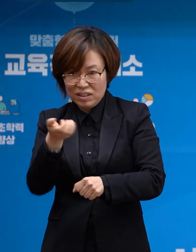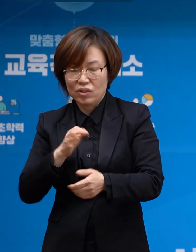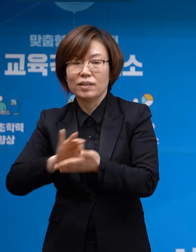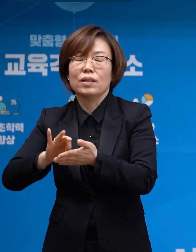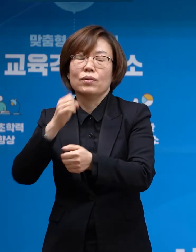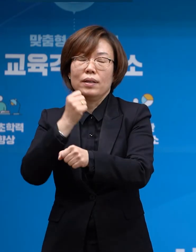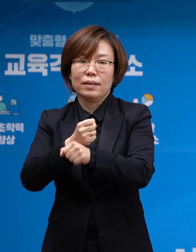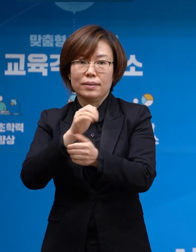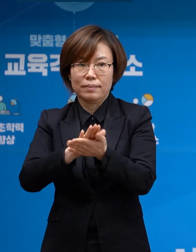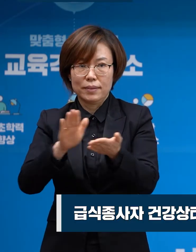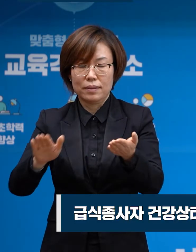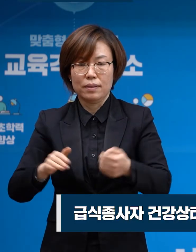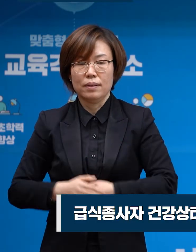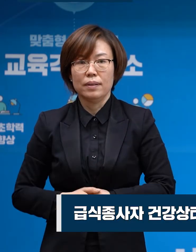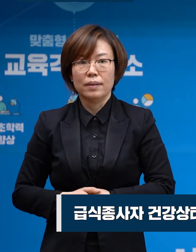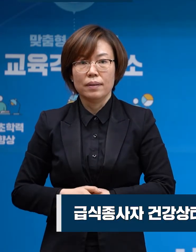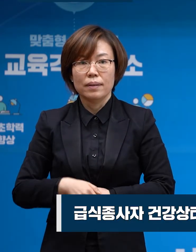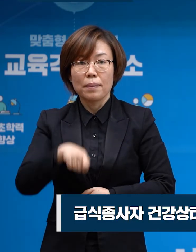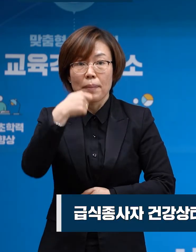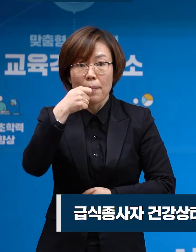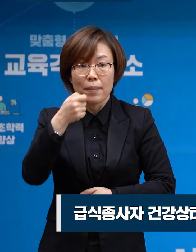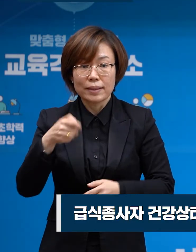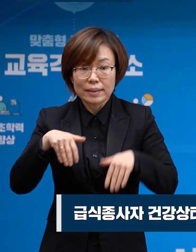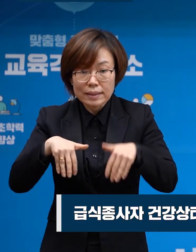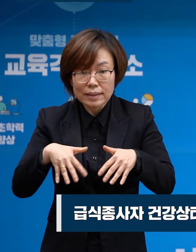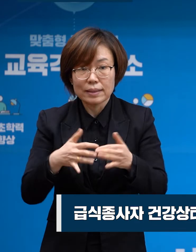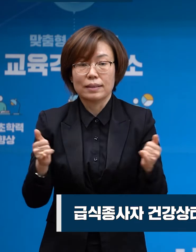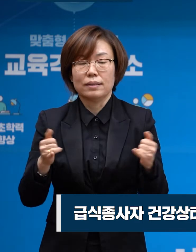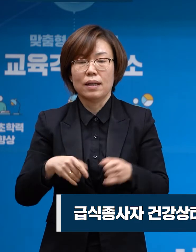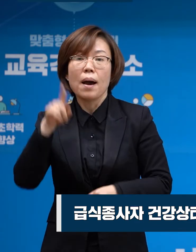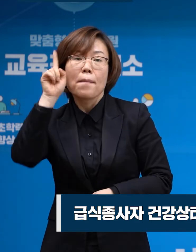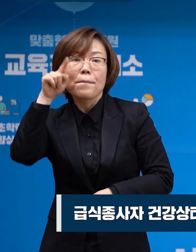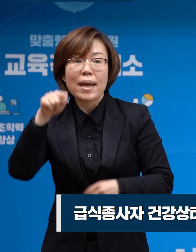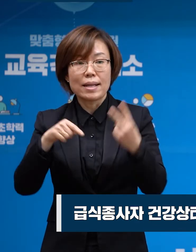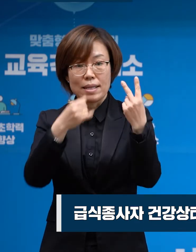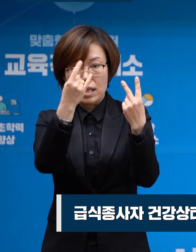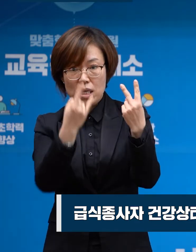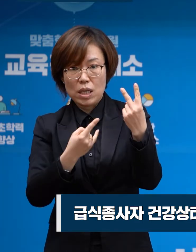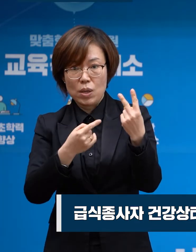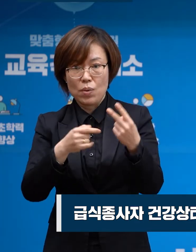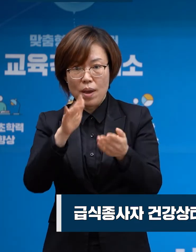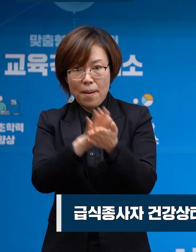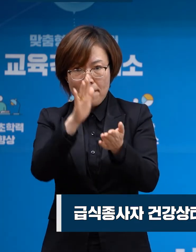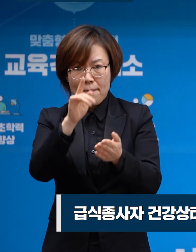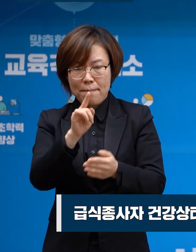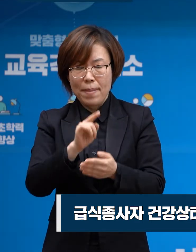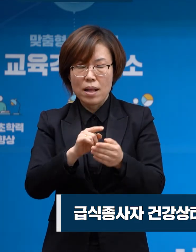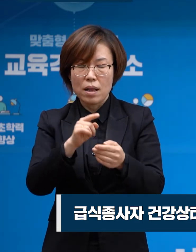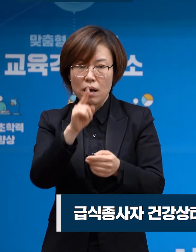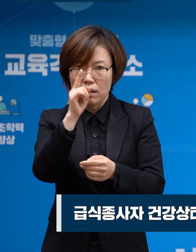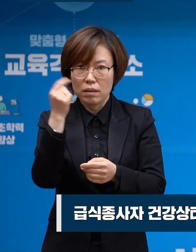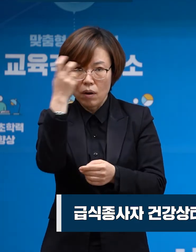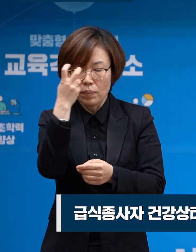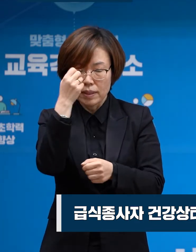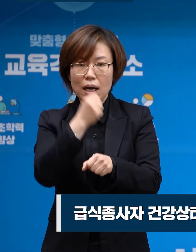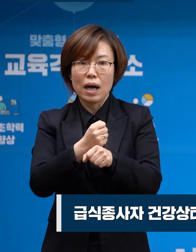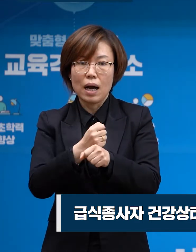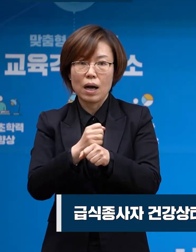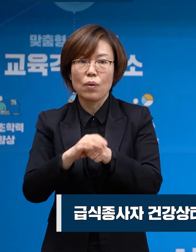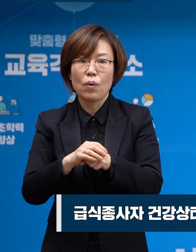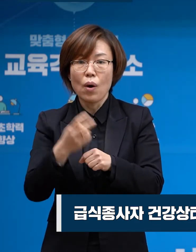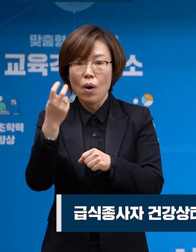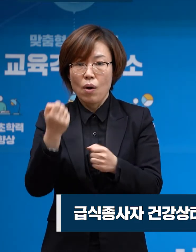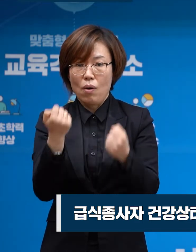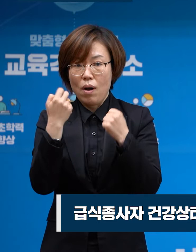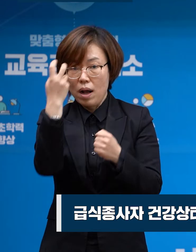사용하도록 하겠습니다. 급식 종사자는 매일 2회 발열 체크 등 건강 상태를 확인하고